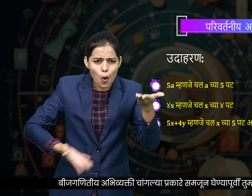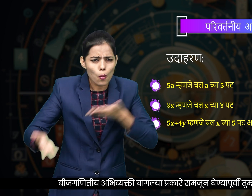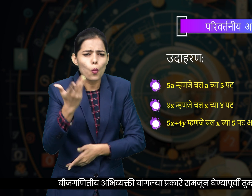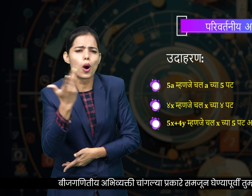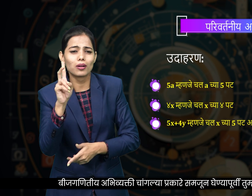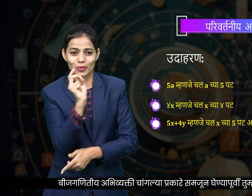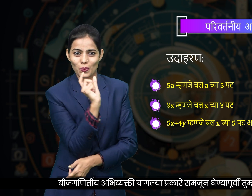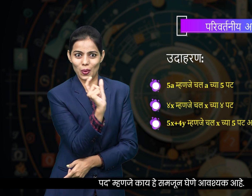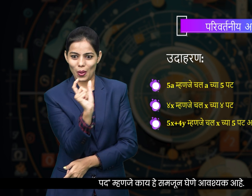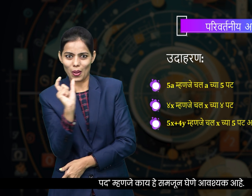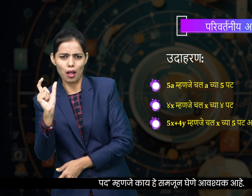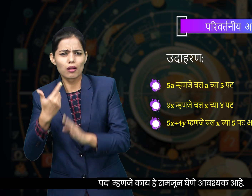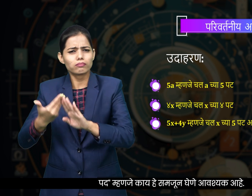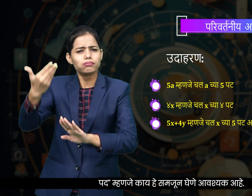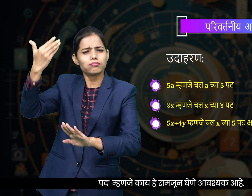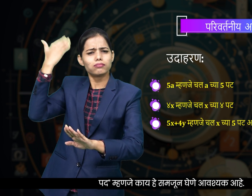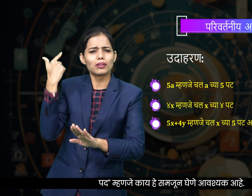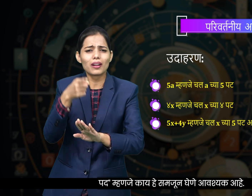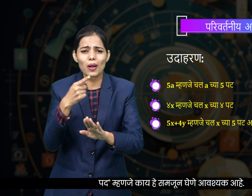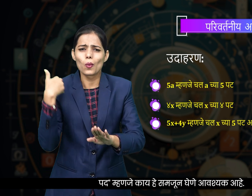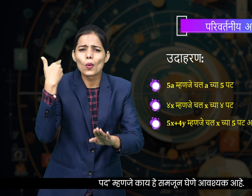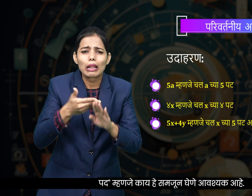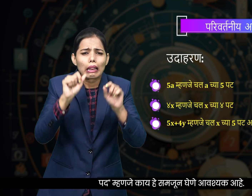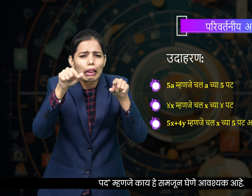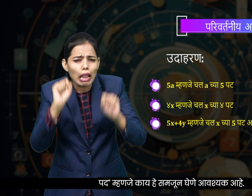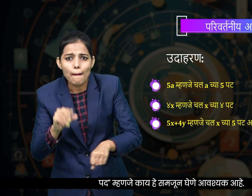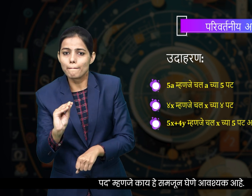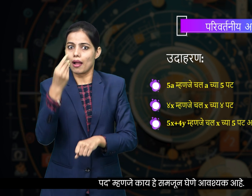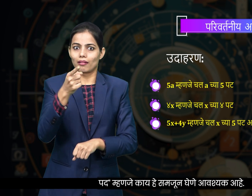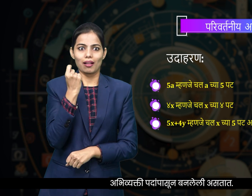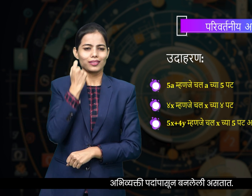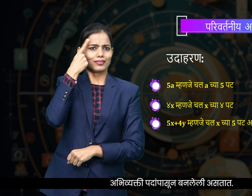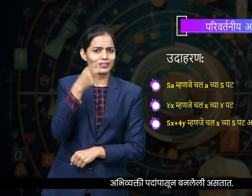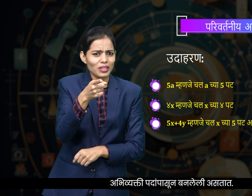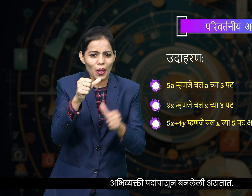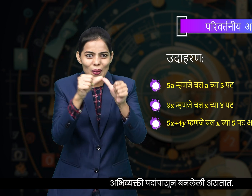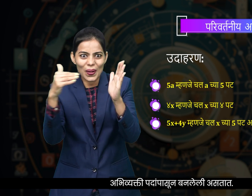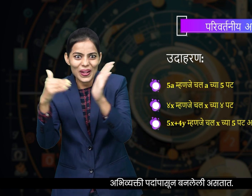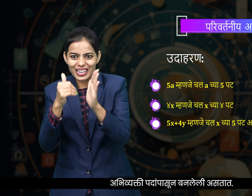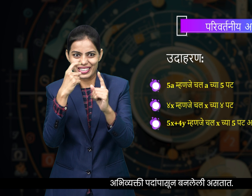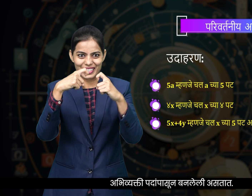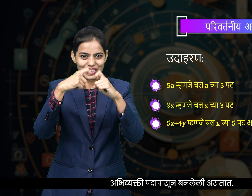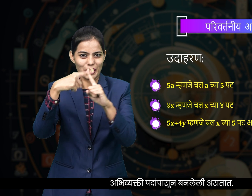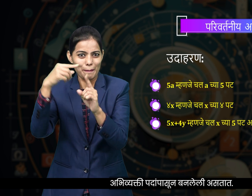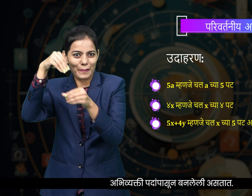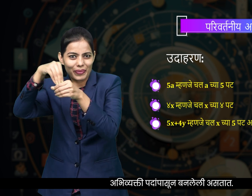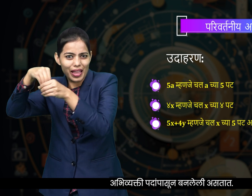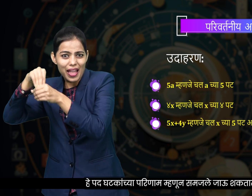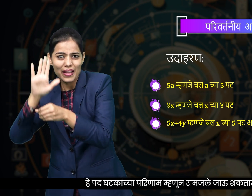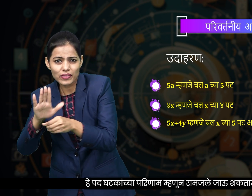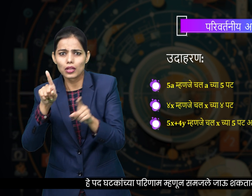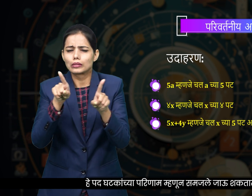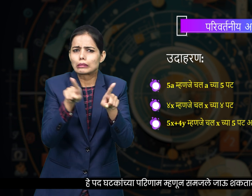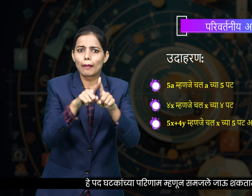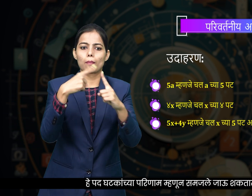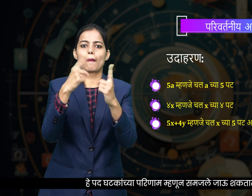घेण्यापूर्वी तुम्हाला प्रथम पद म्हणजे काय हे समजून घेणे आवश्यक आहे. अभिव्यक्ती पदांपासून बनलेली असतात. हे